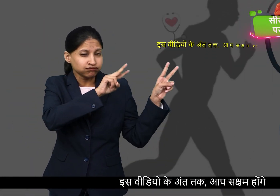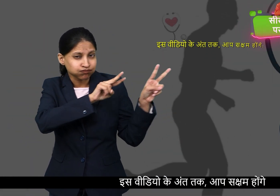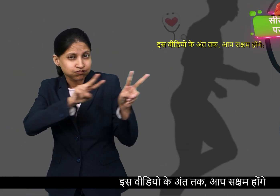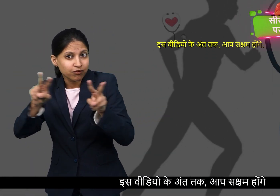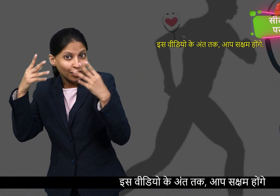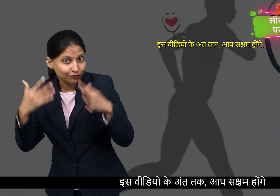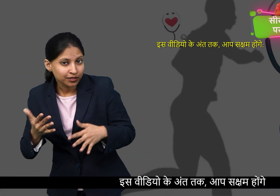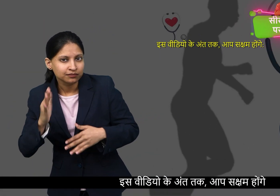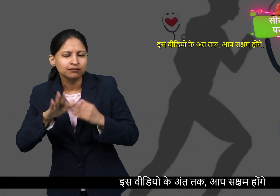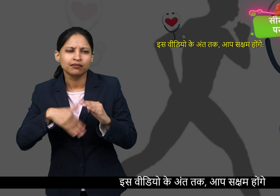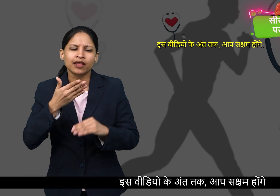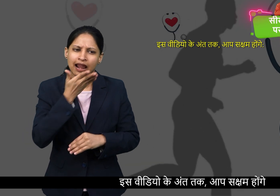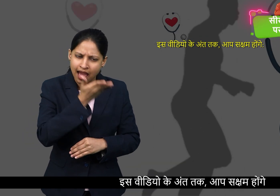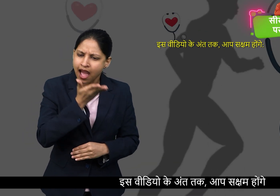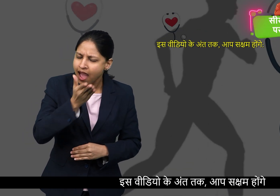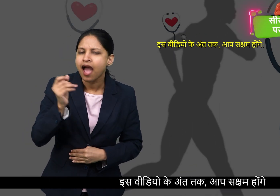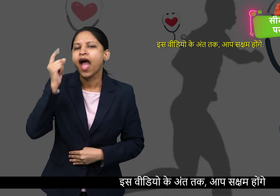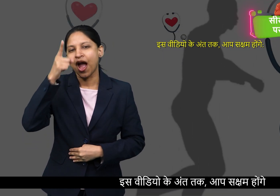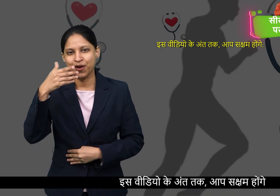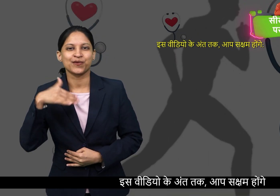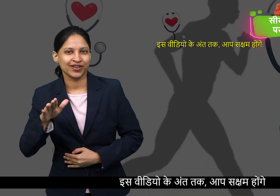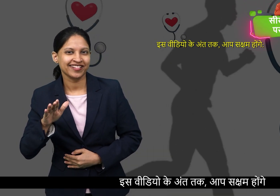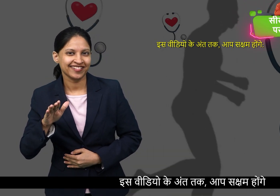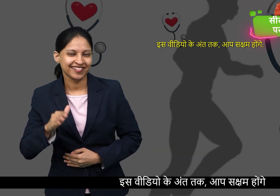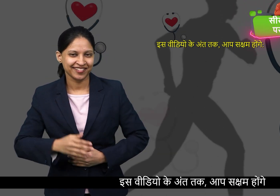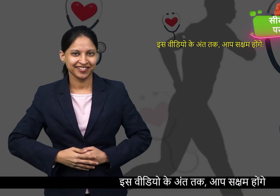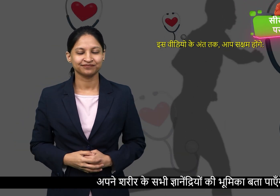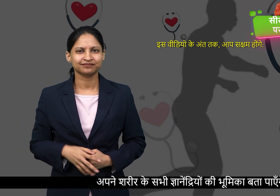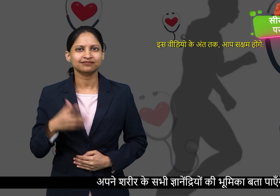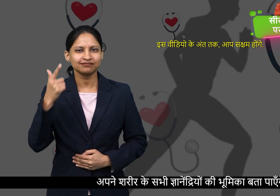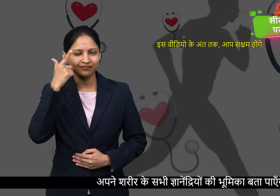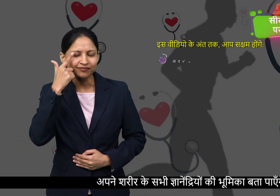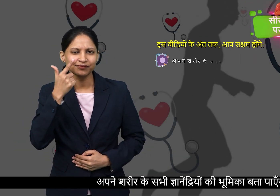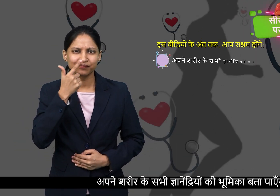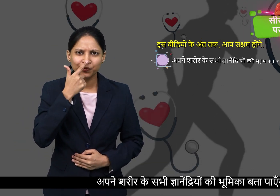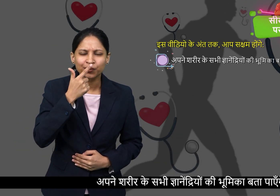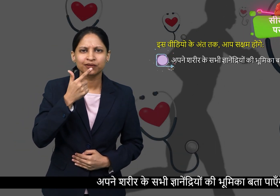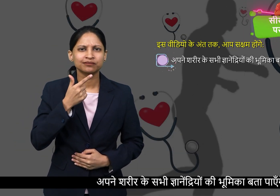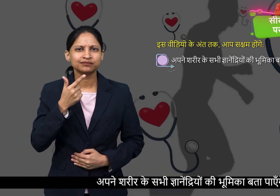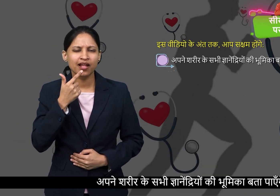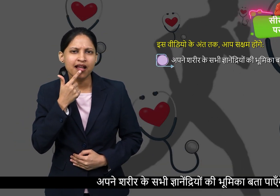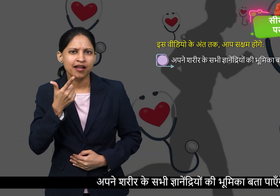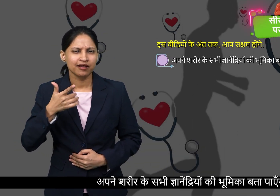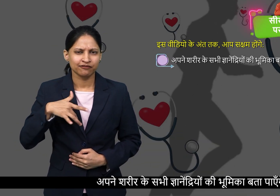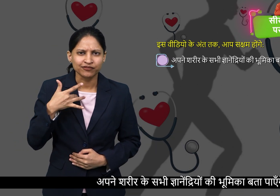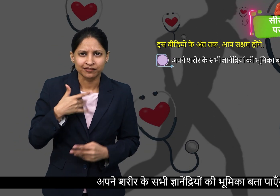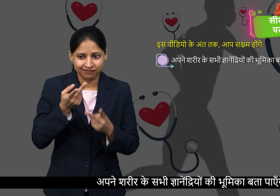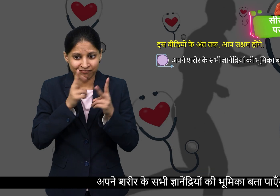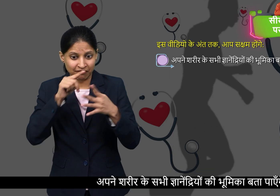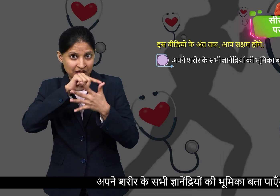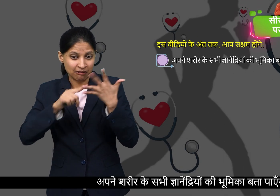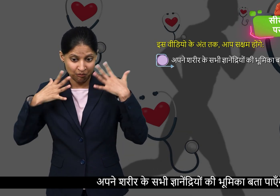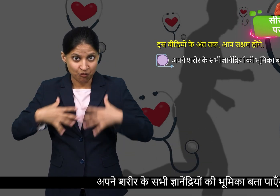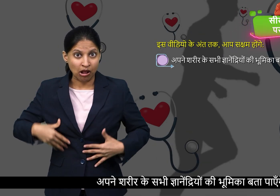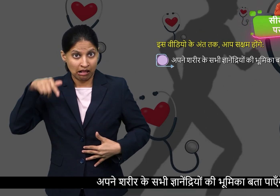इस वीडियो के अंत तक आप सक्षम होंगे अपने शरीर के सभी ज्ञानेंद्रियों की भूमिका बता